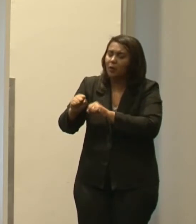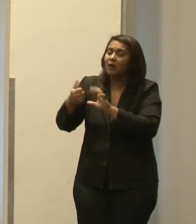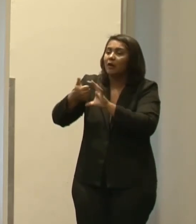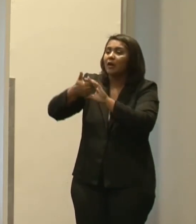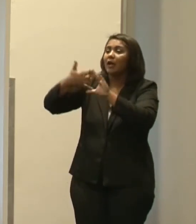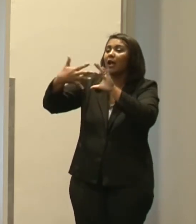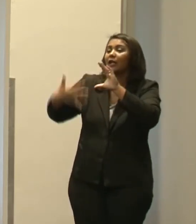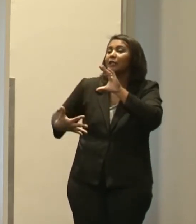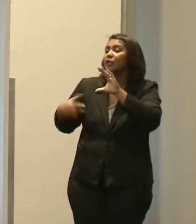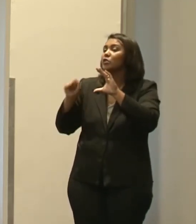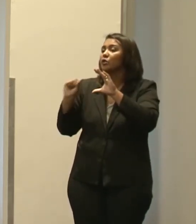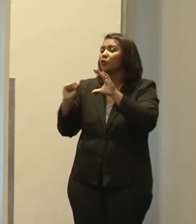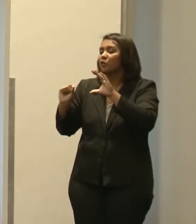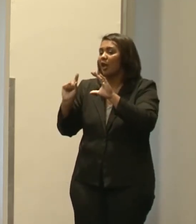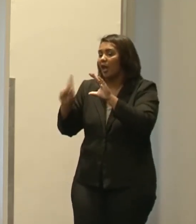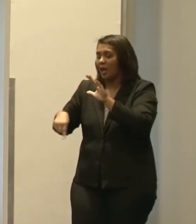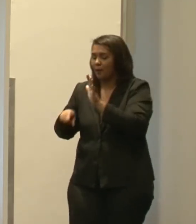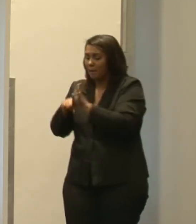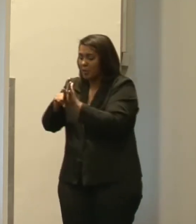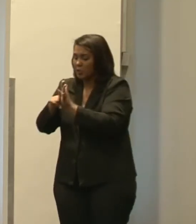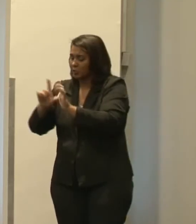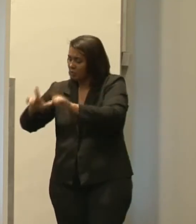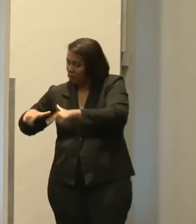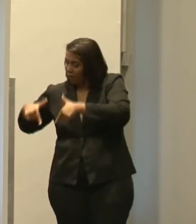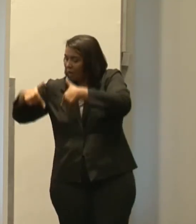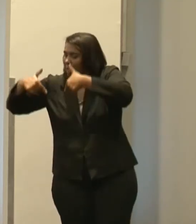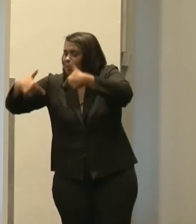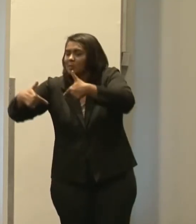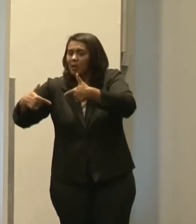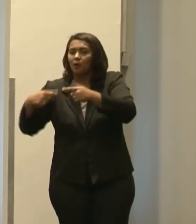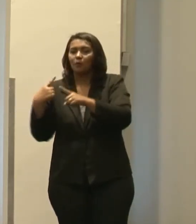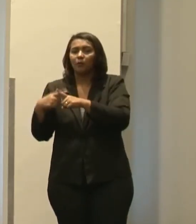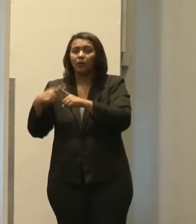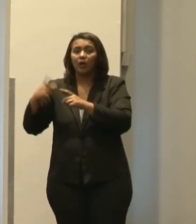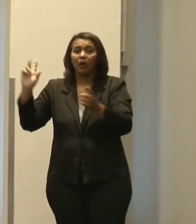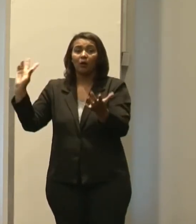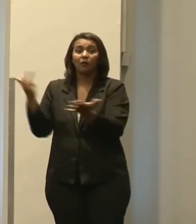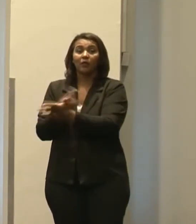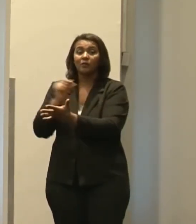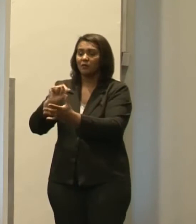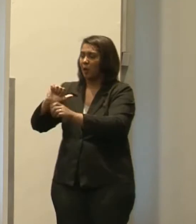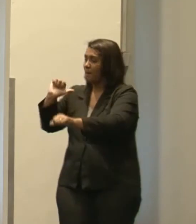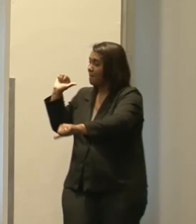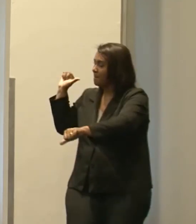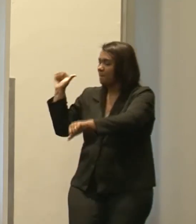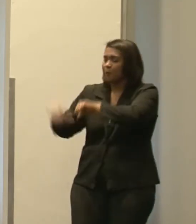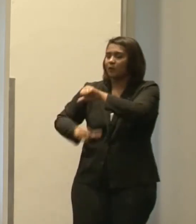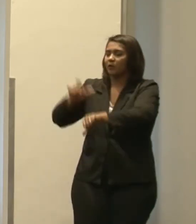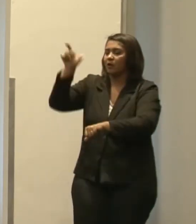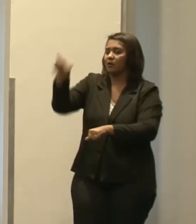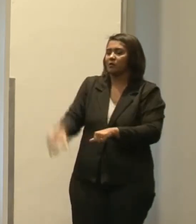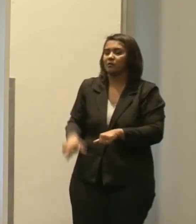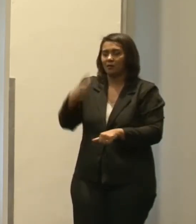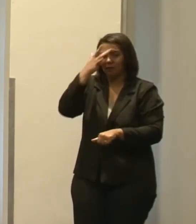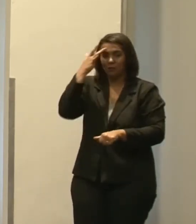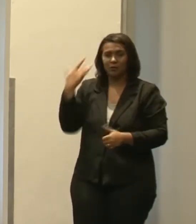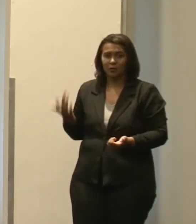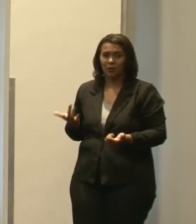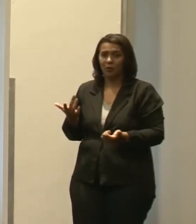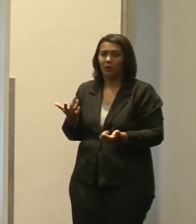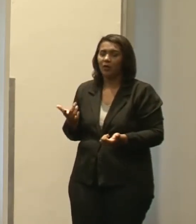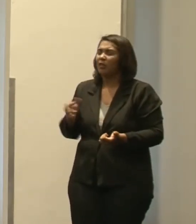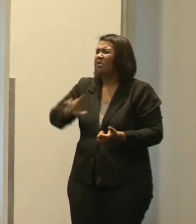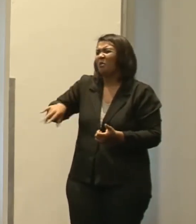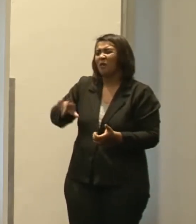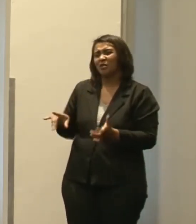como uma pesquisa-ação, porque gera uma transformação. Então, não basta fazer uma pesquisa, né, e ter um resultado. Não.